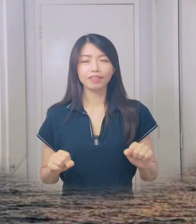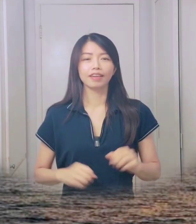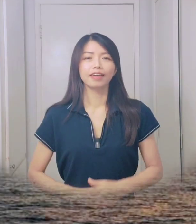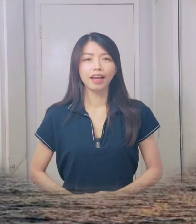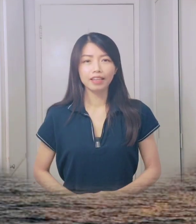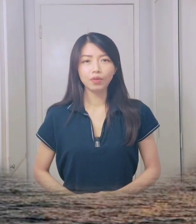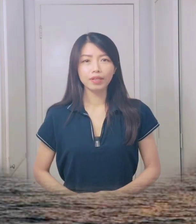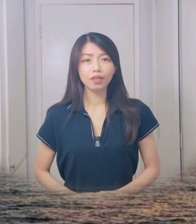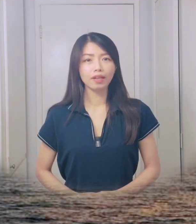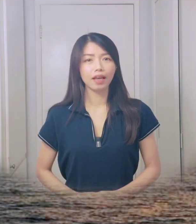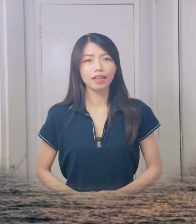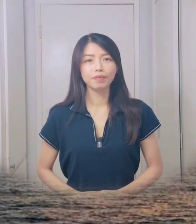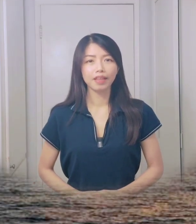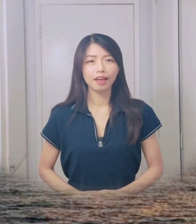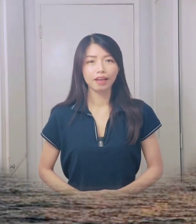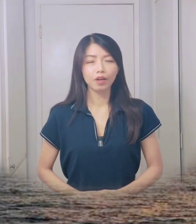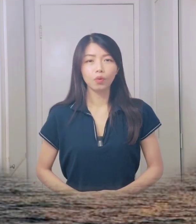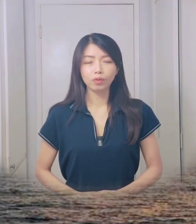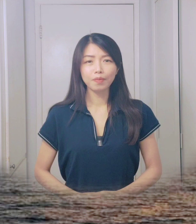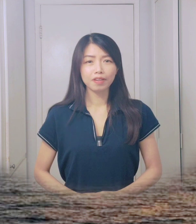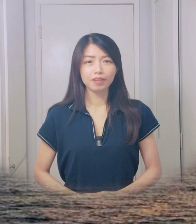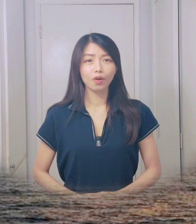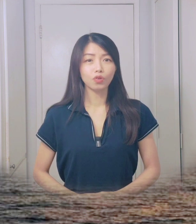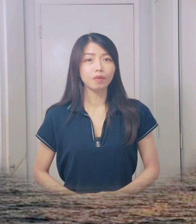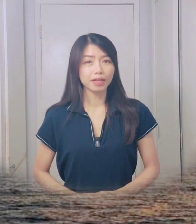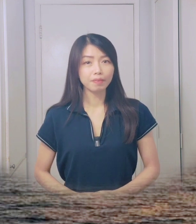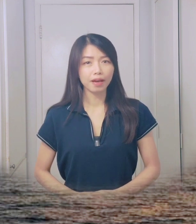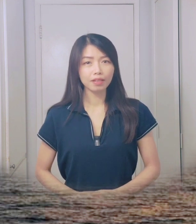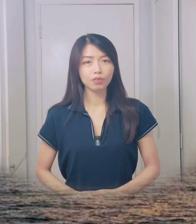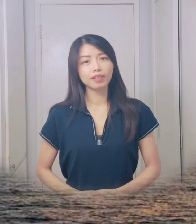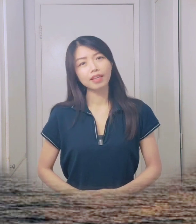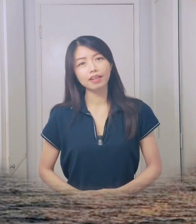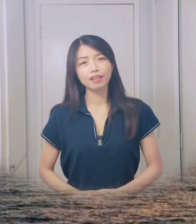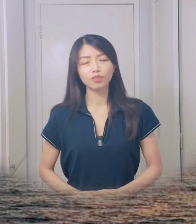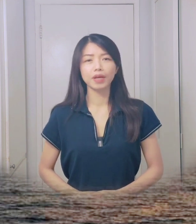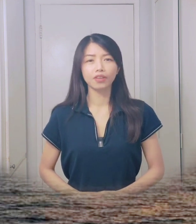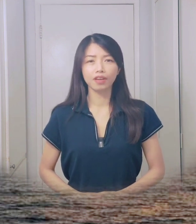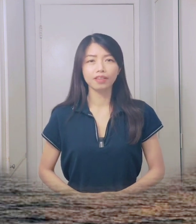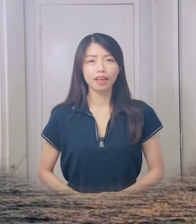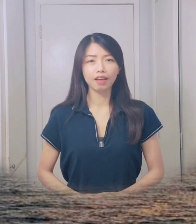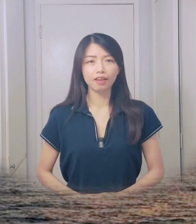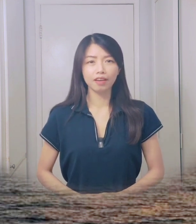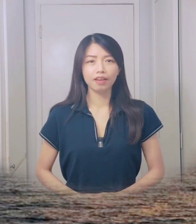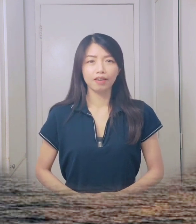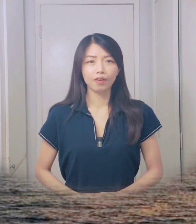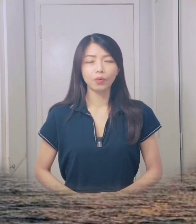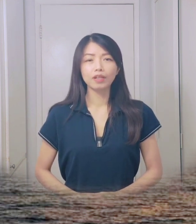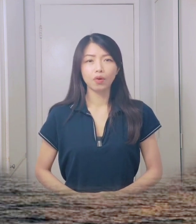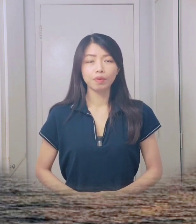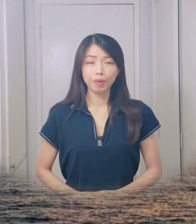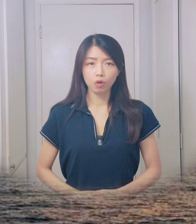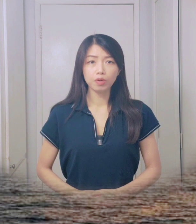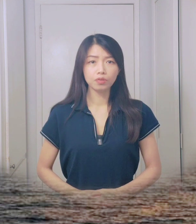안녕하세요. 아티조아 채널의 다혜입니다. 오늘 벌써 6월 마지막 수어 찬양을 준비하게 되었는데요.